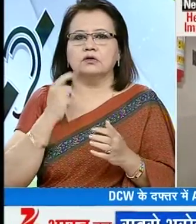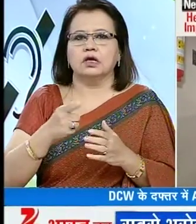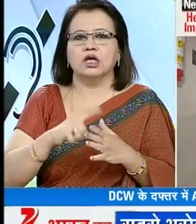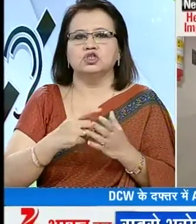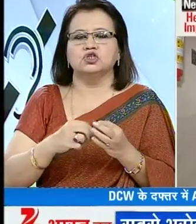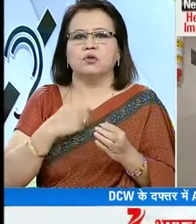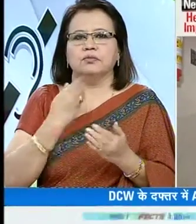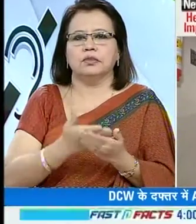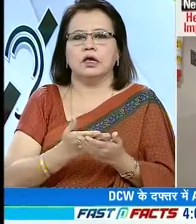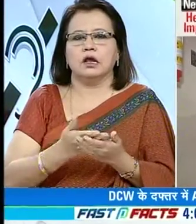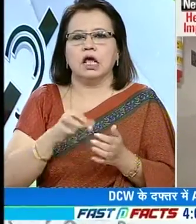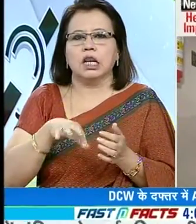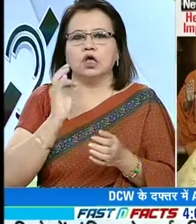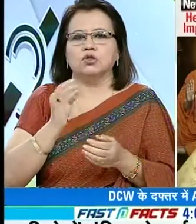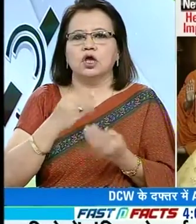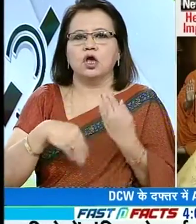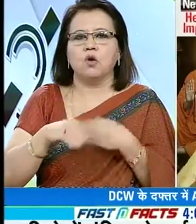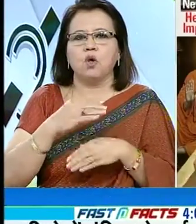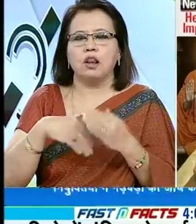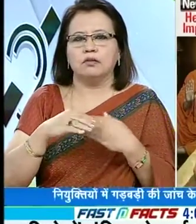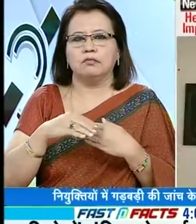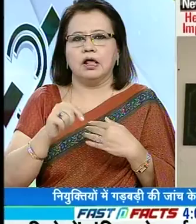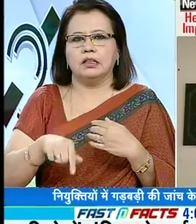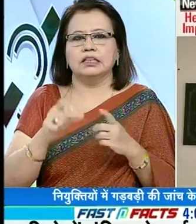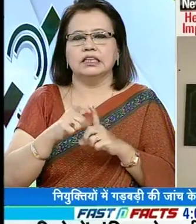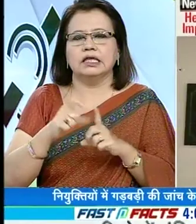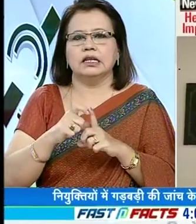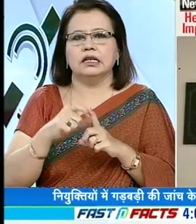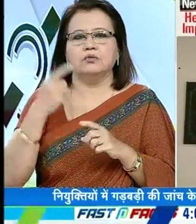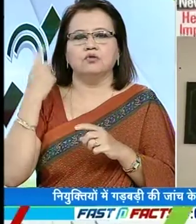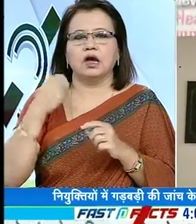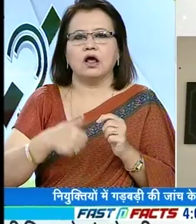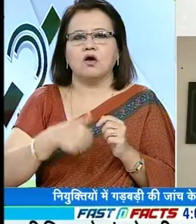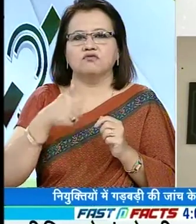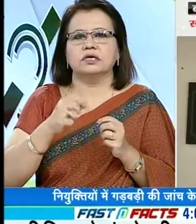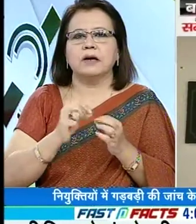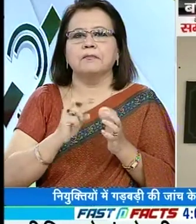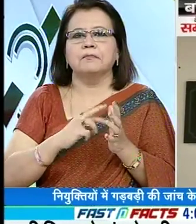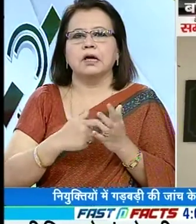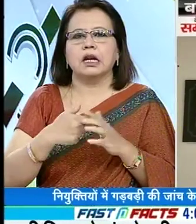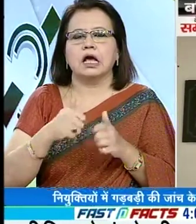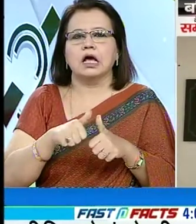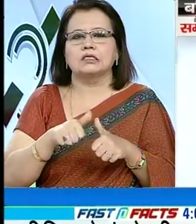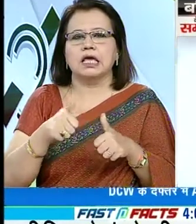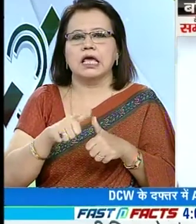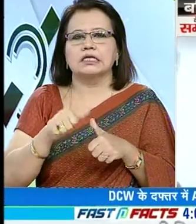है नीक्तियों में गड़बड़ी की शिकायत दिल्ली महिला आयोग की पूर्वत्यक्ष वर्कस सिंग ने ACB से की थी